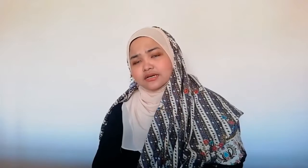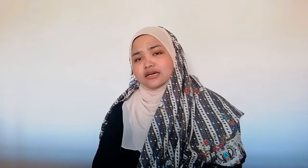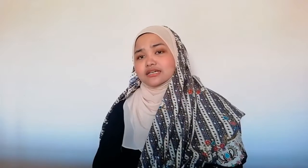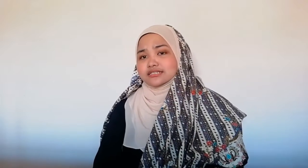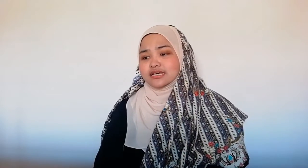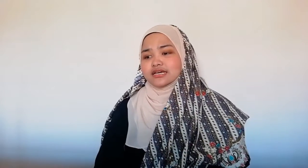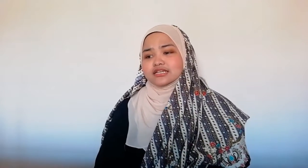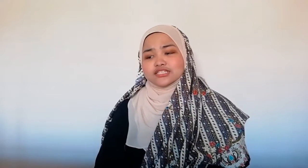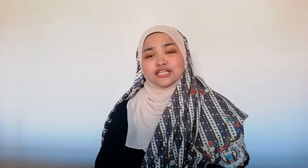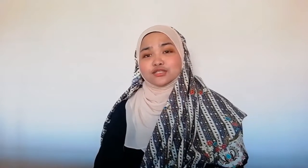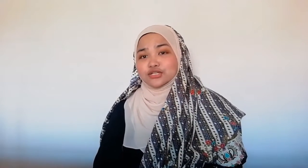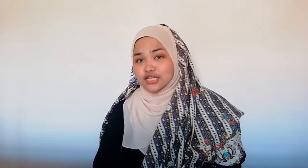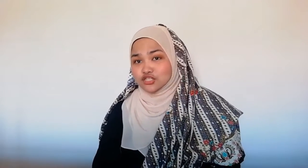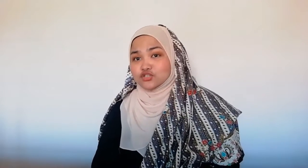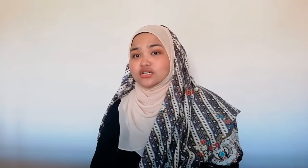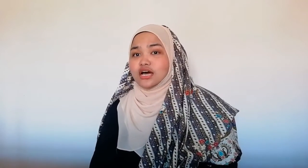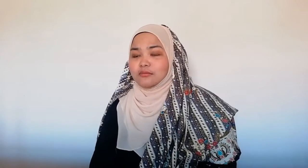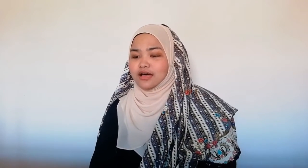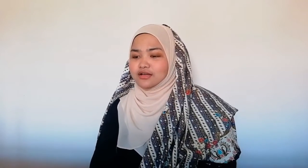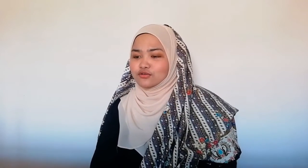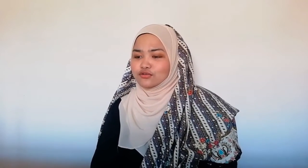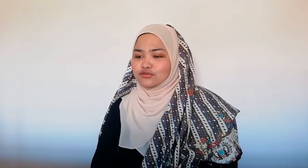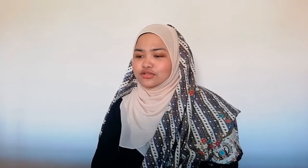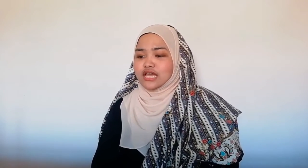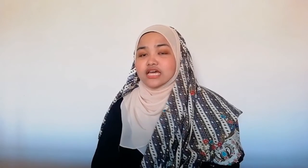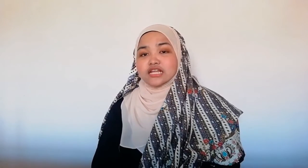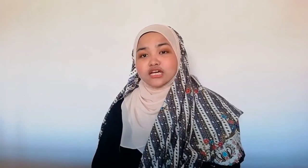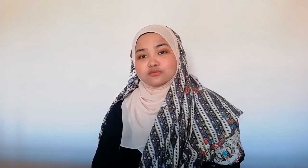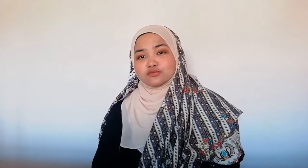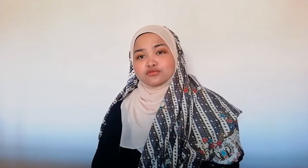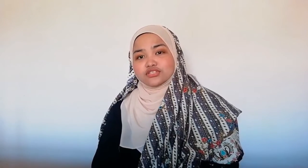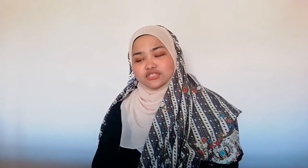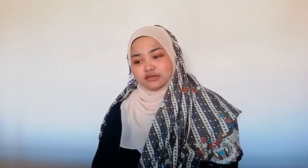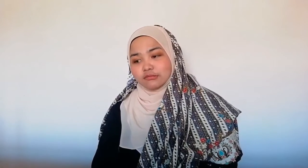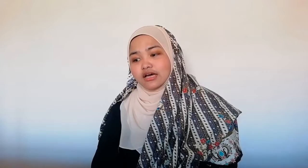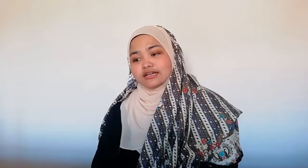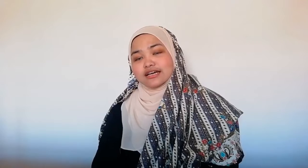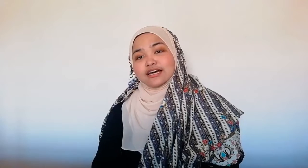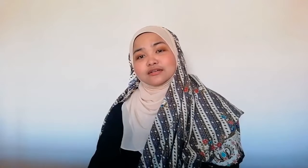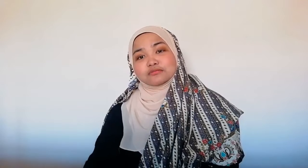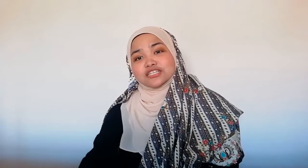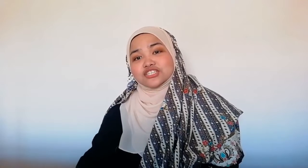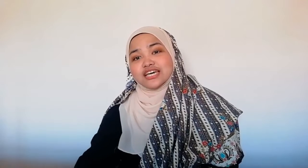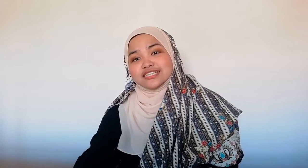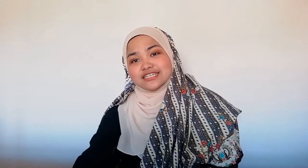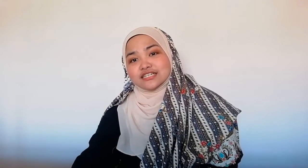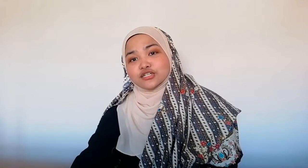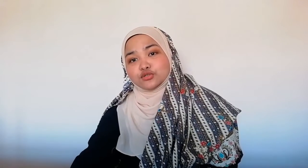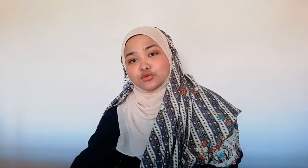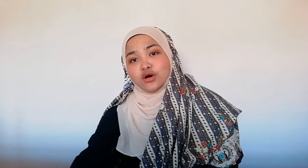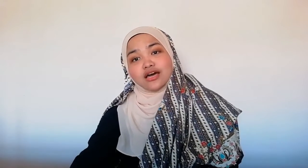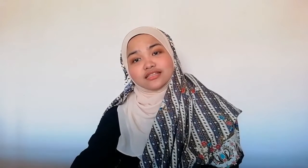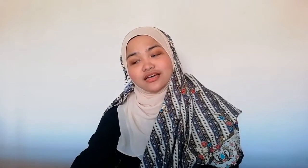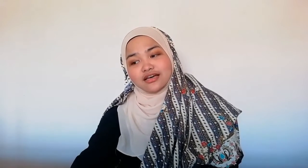Ada masa jatuh dan juga bangun, namun semangat